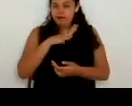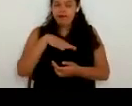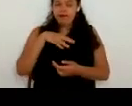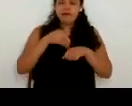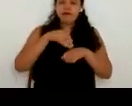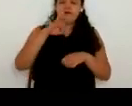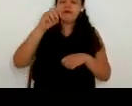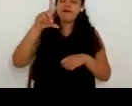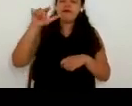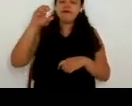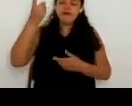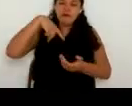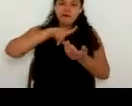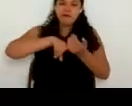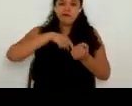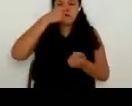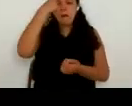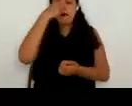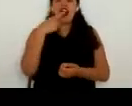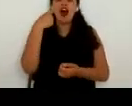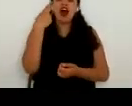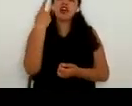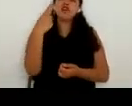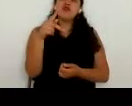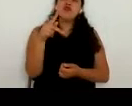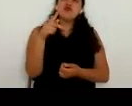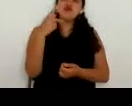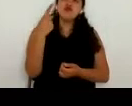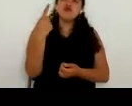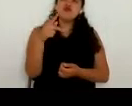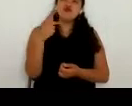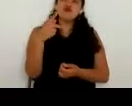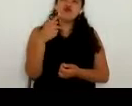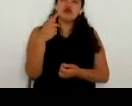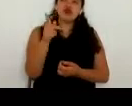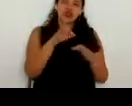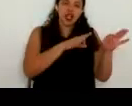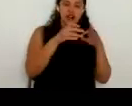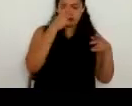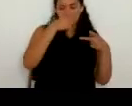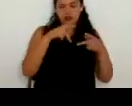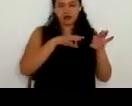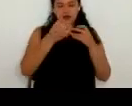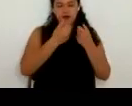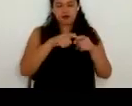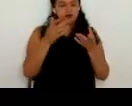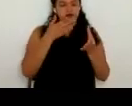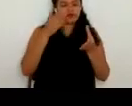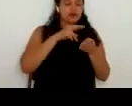interno para para el manejo de el trabajo social pero en general utilizamos como